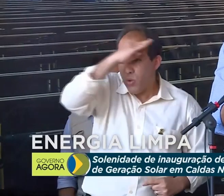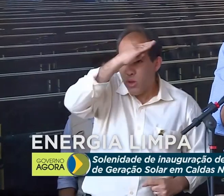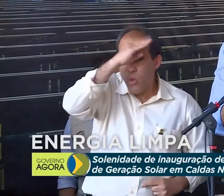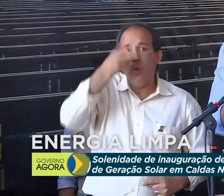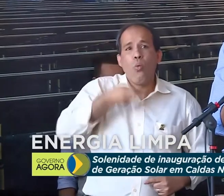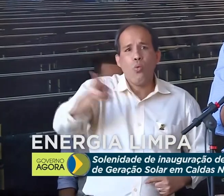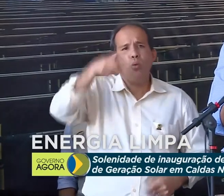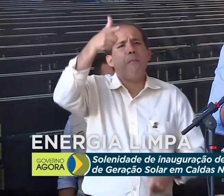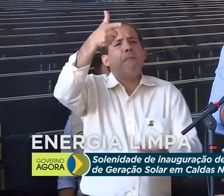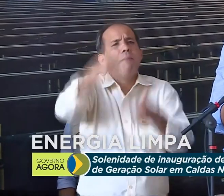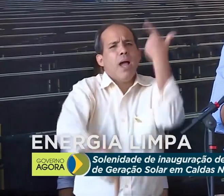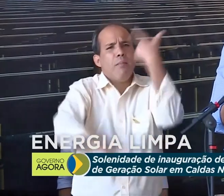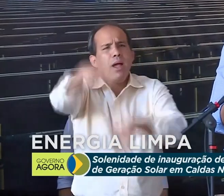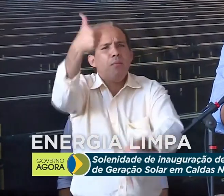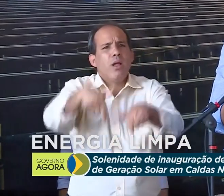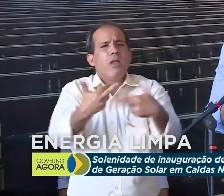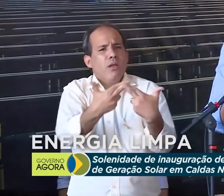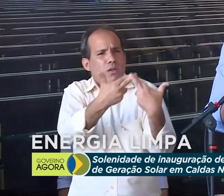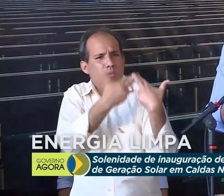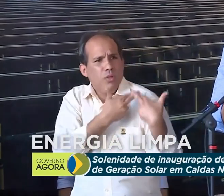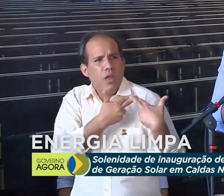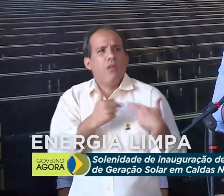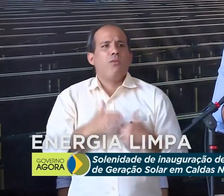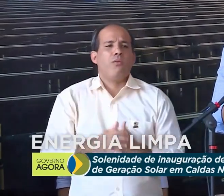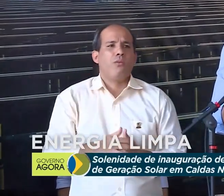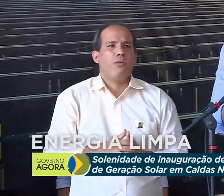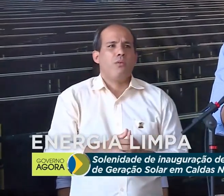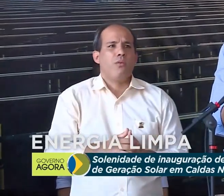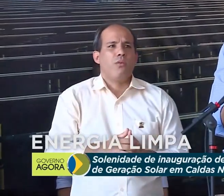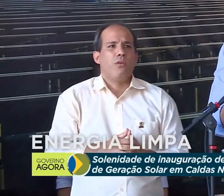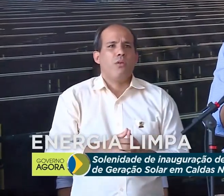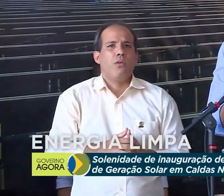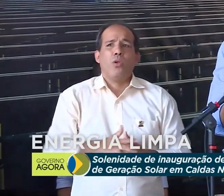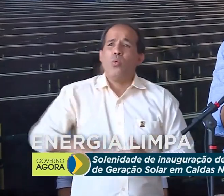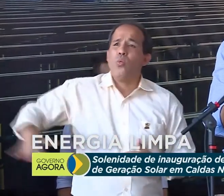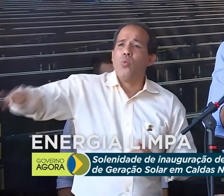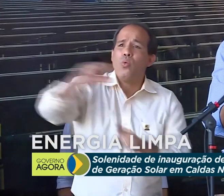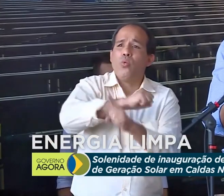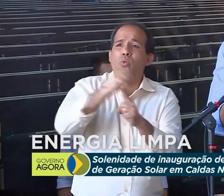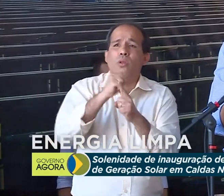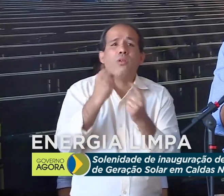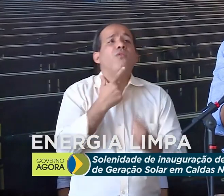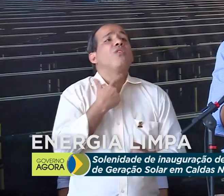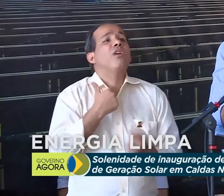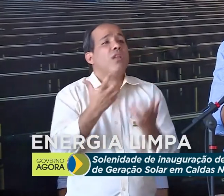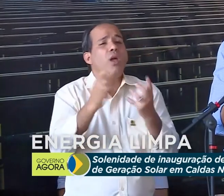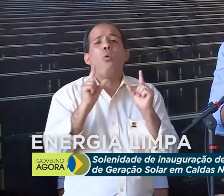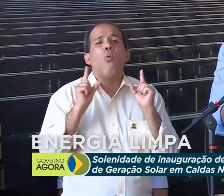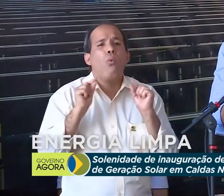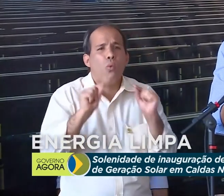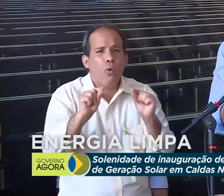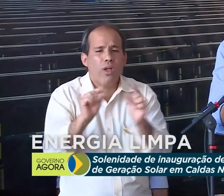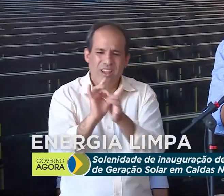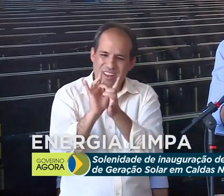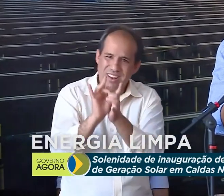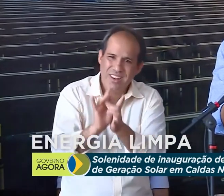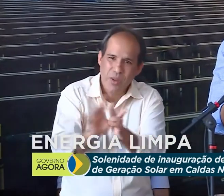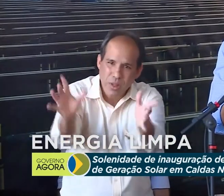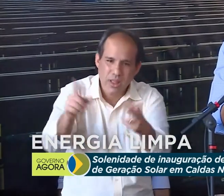mais responsável por aquilo que a sociedade deseja: liberdade,